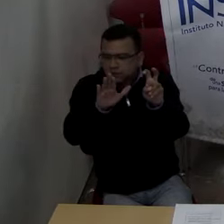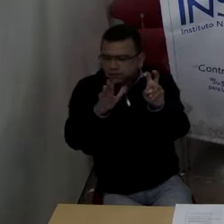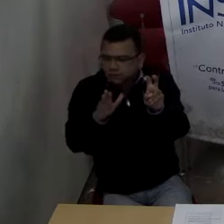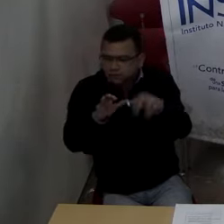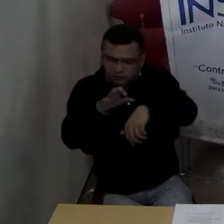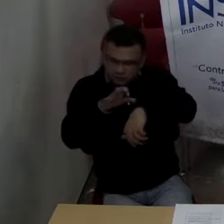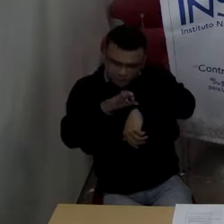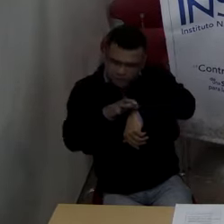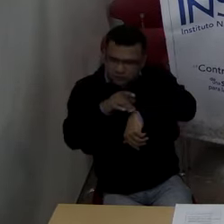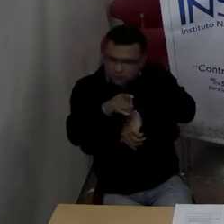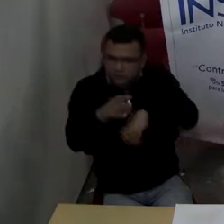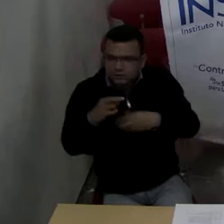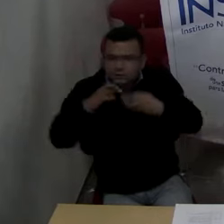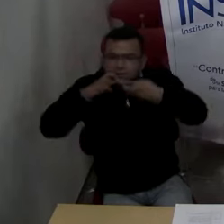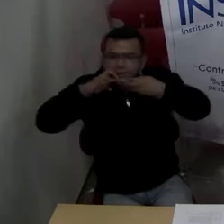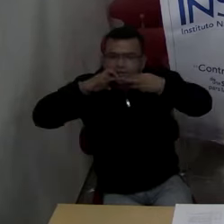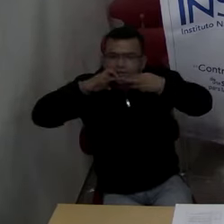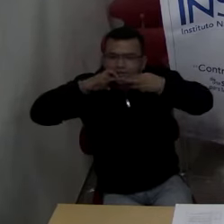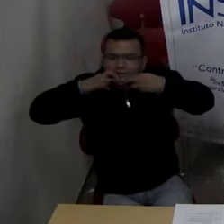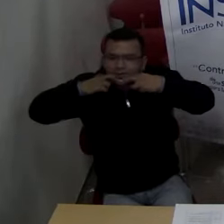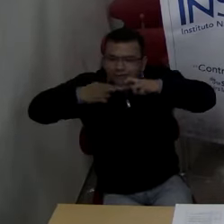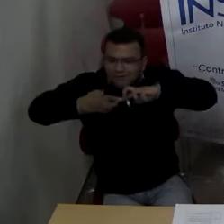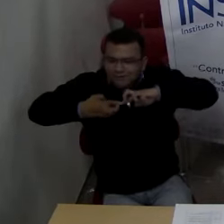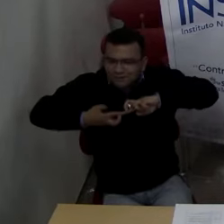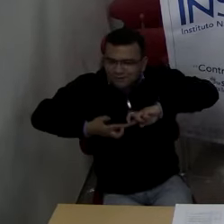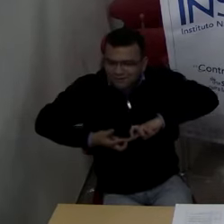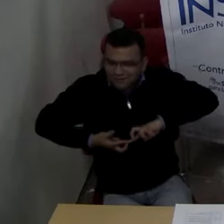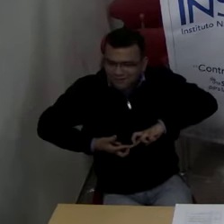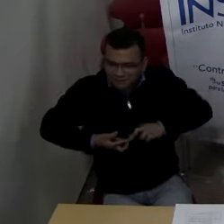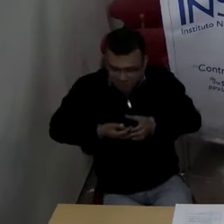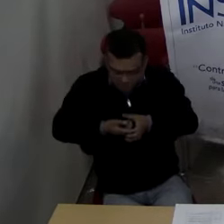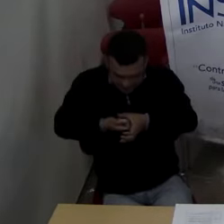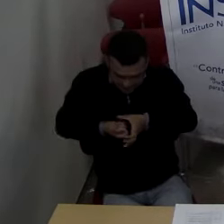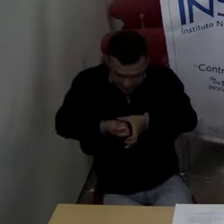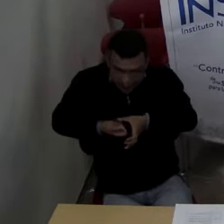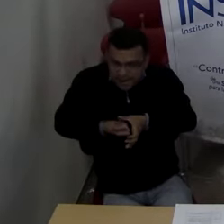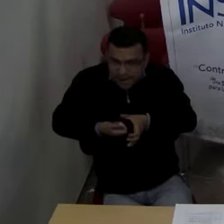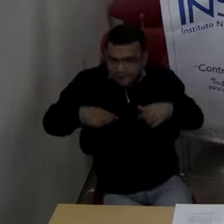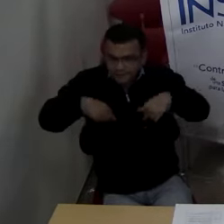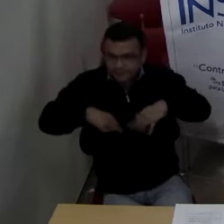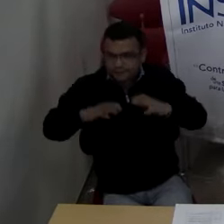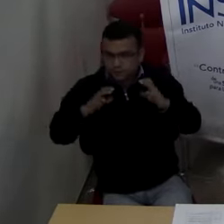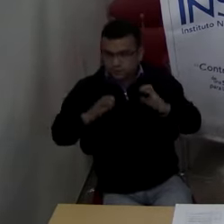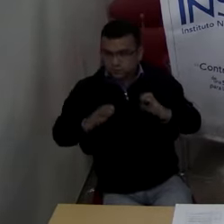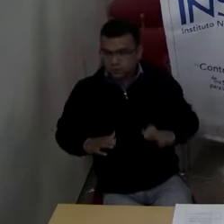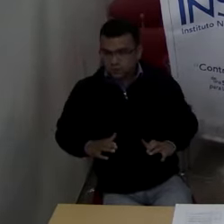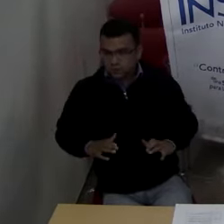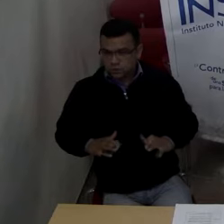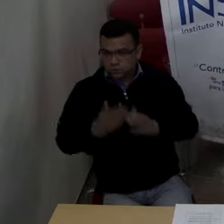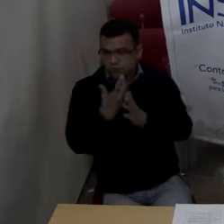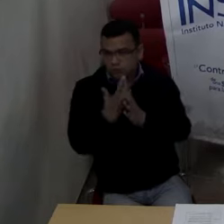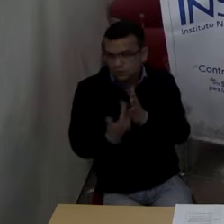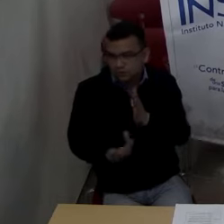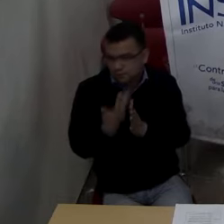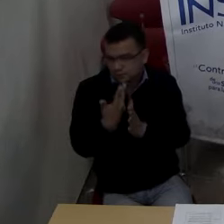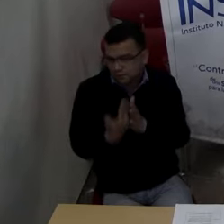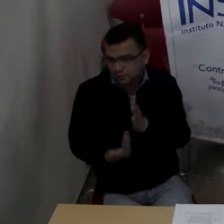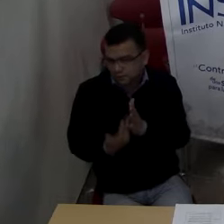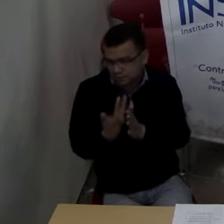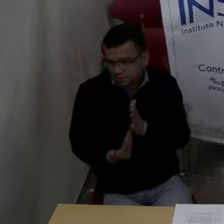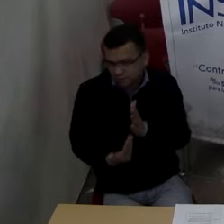como obvias, a los niños y niñas en básica primaria, hay una actividad que casi siempre